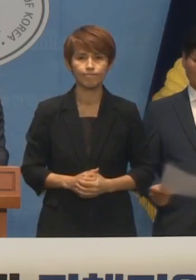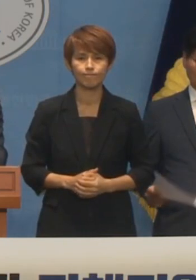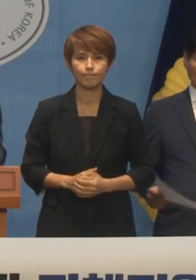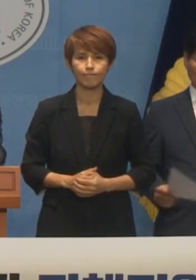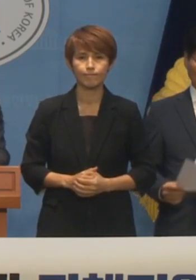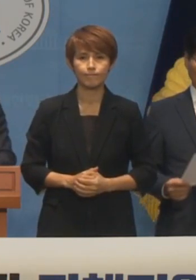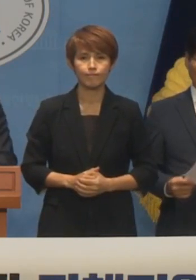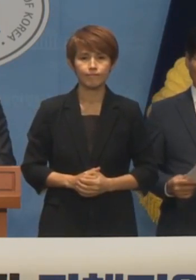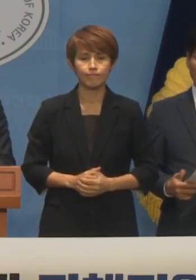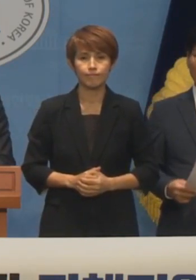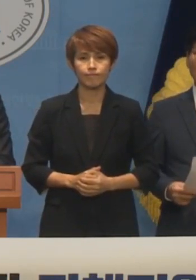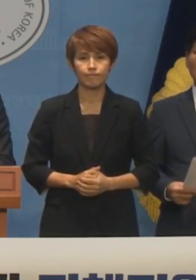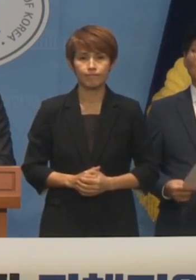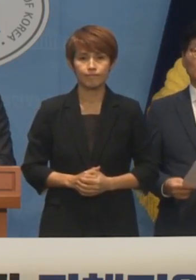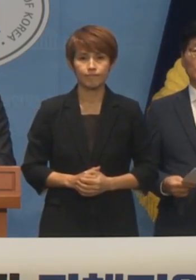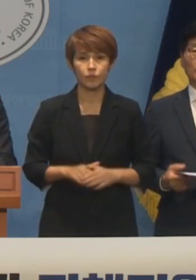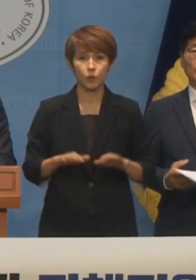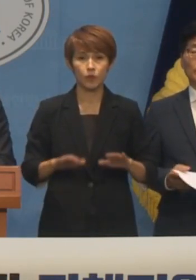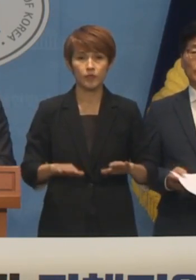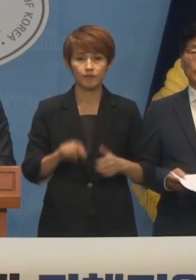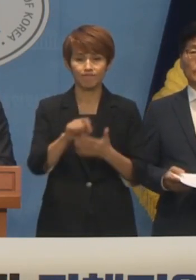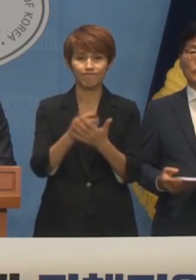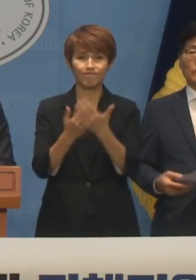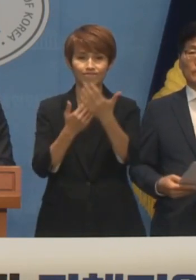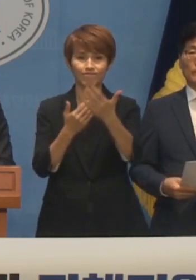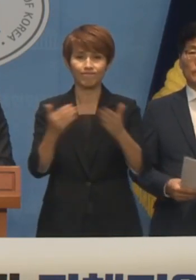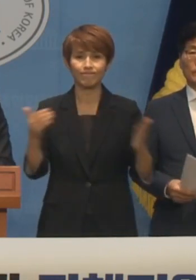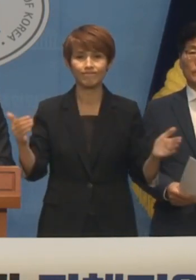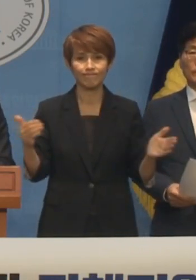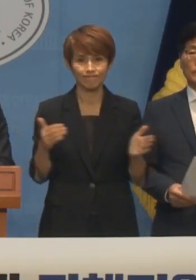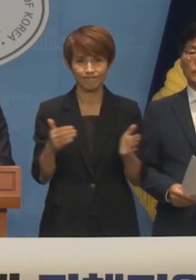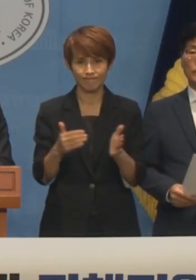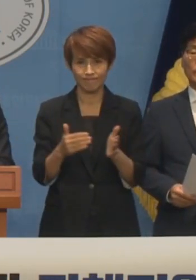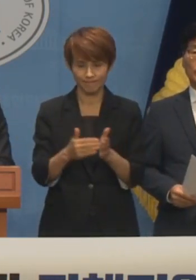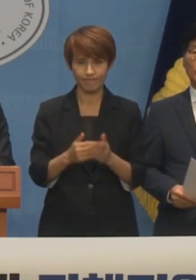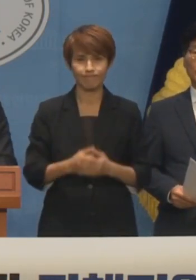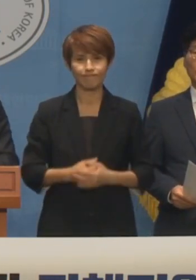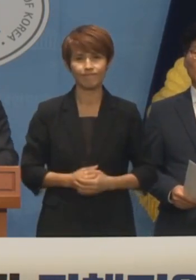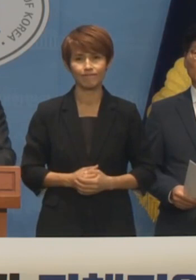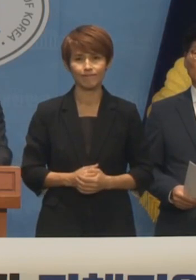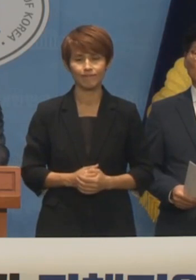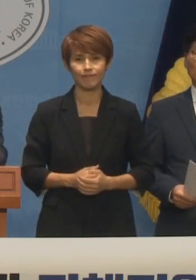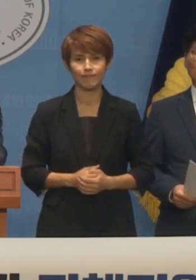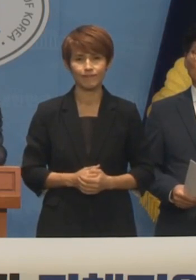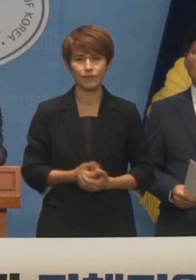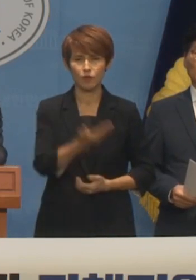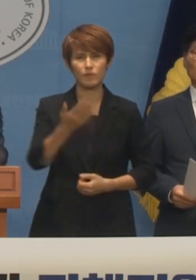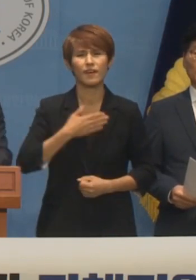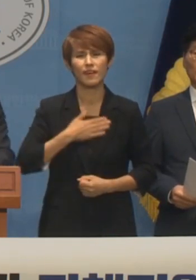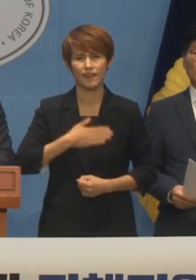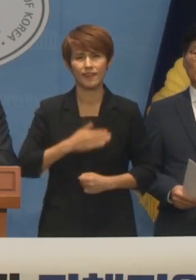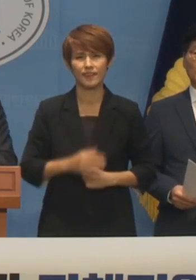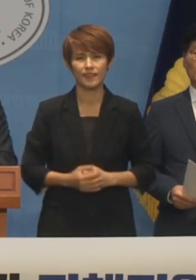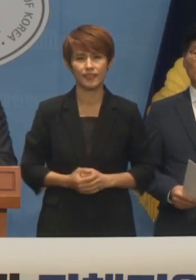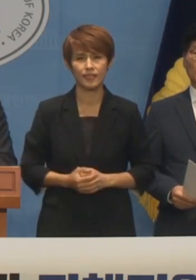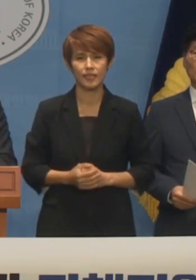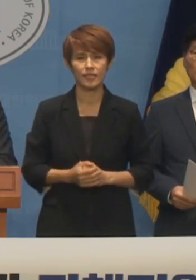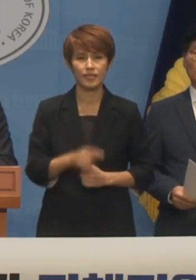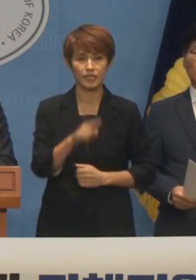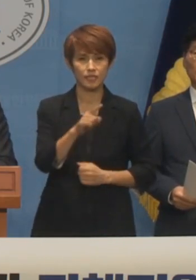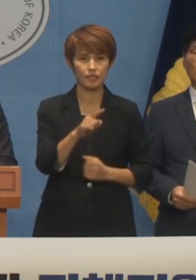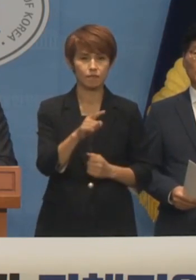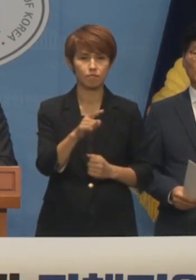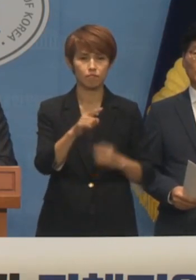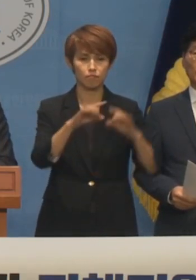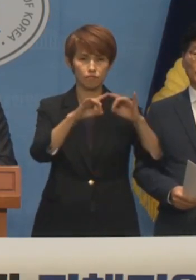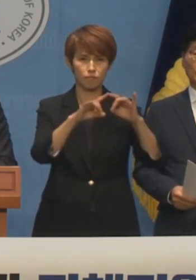이와 같이 오늘 저희가 준비한 기자회견 회견문을 낭독했습니다. 잘 아시는 것처럼 아리셀 참사